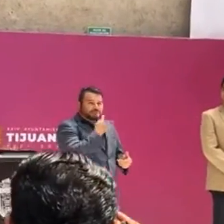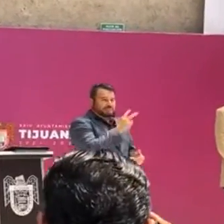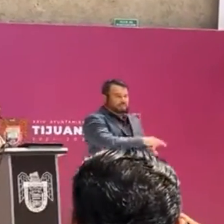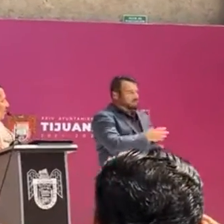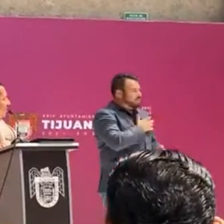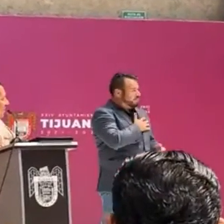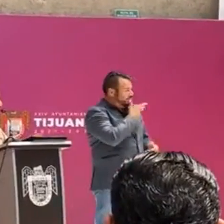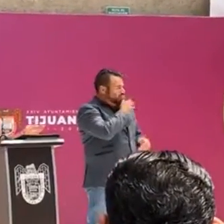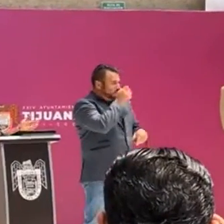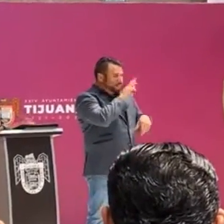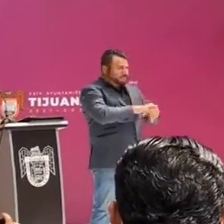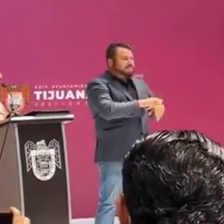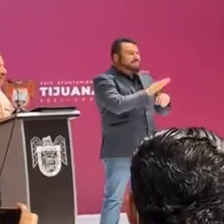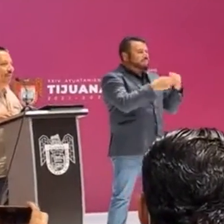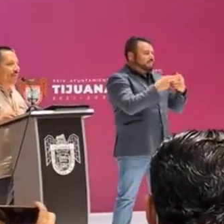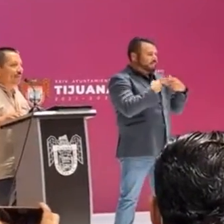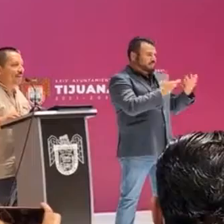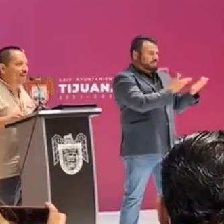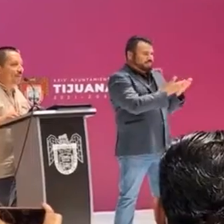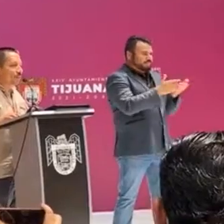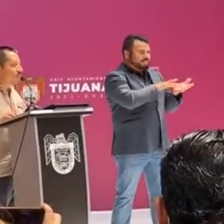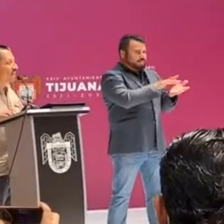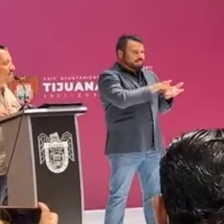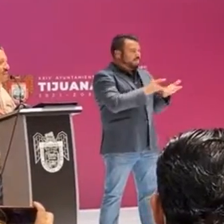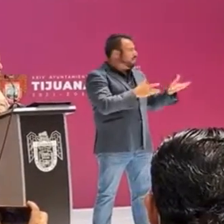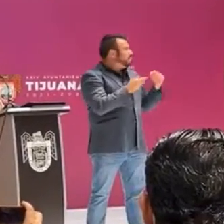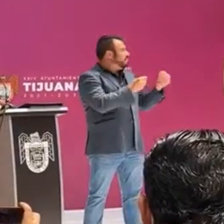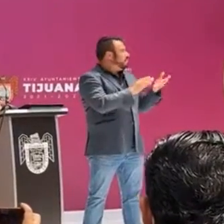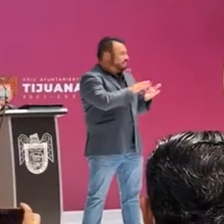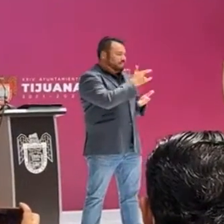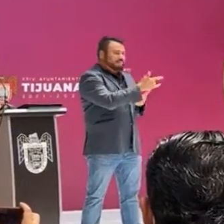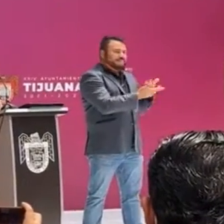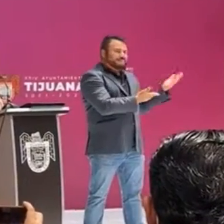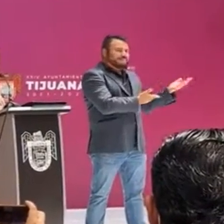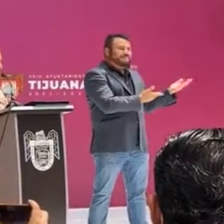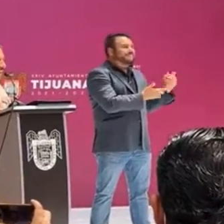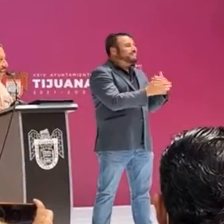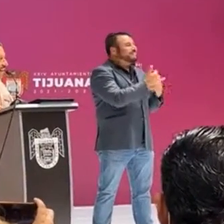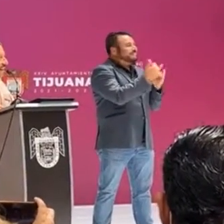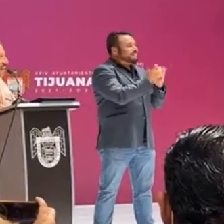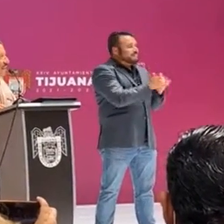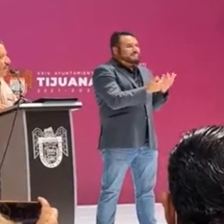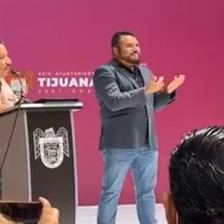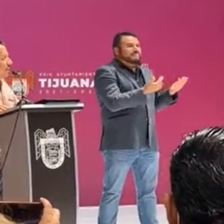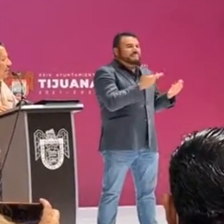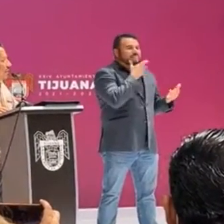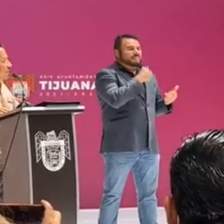esto, muchas gracias. A nombre de Eliseo Díaz,